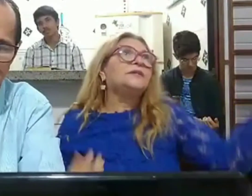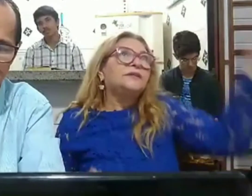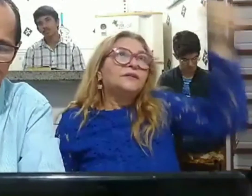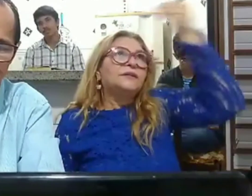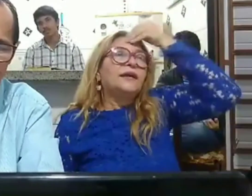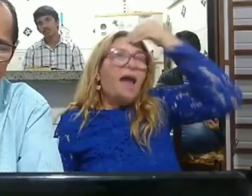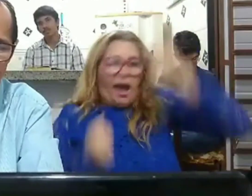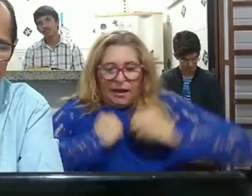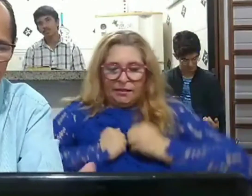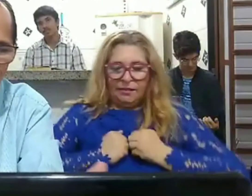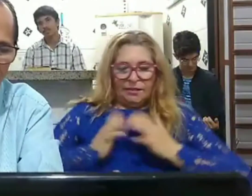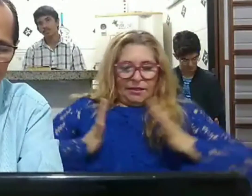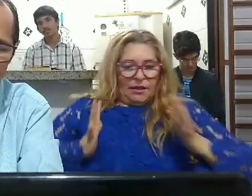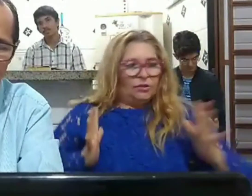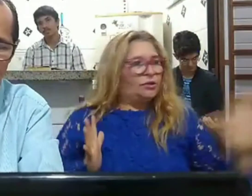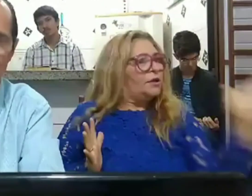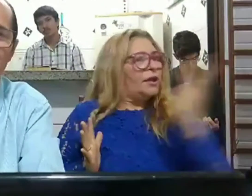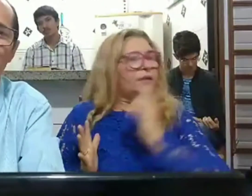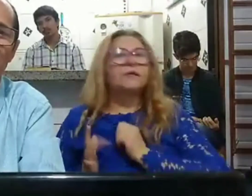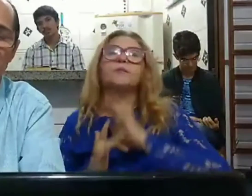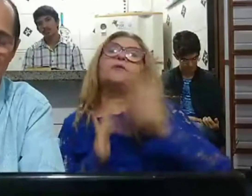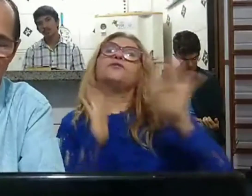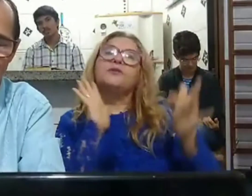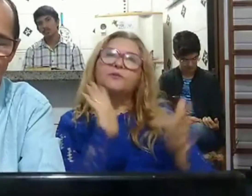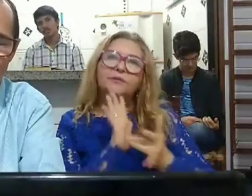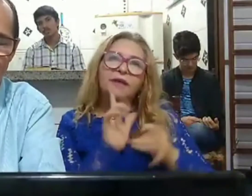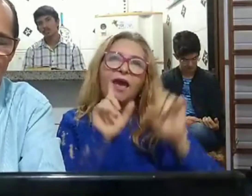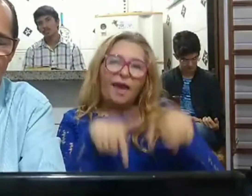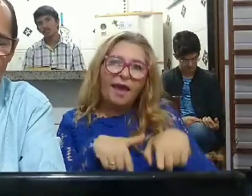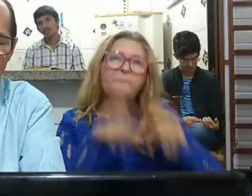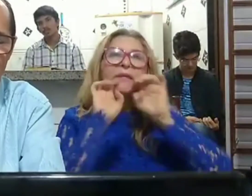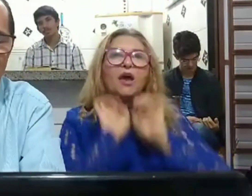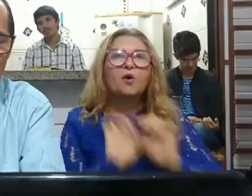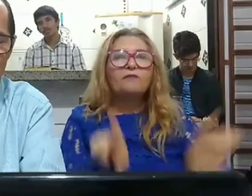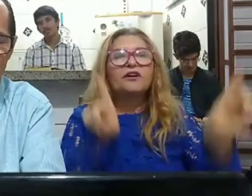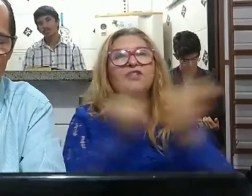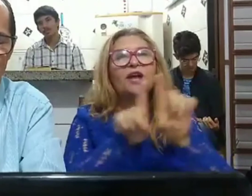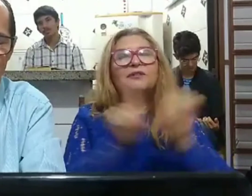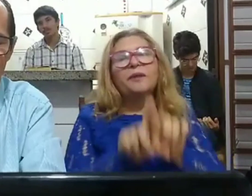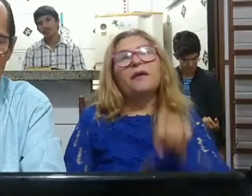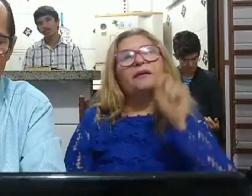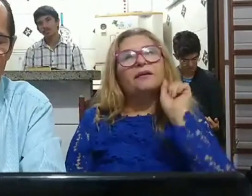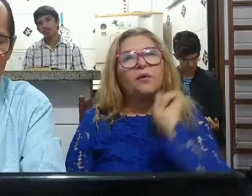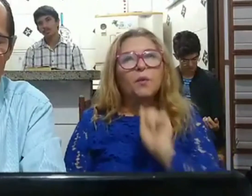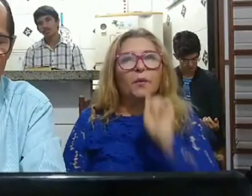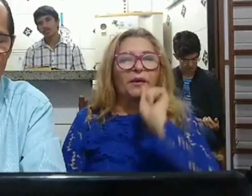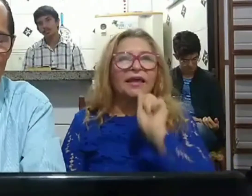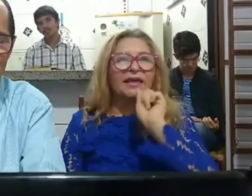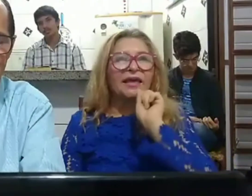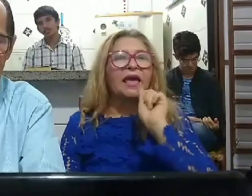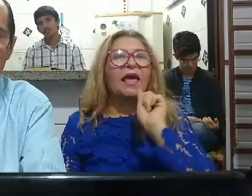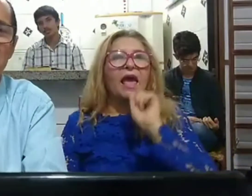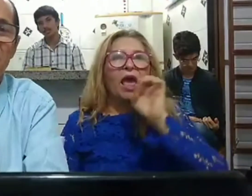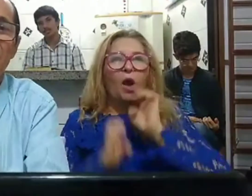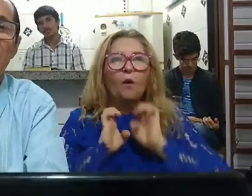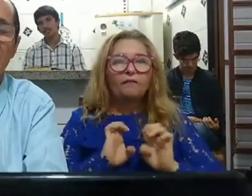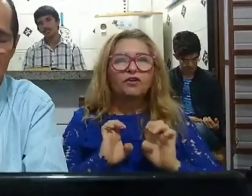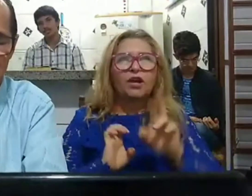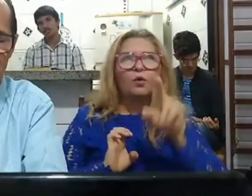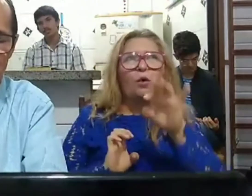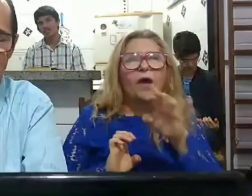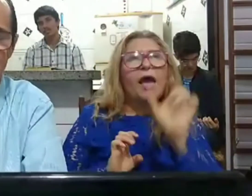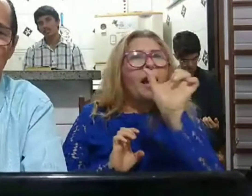vida. E uma outra característica do Evangelho é que o Evangelho, ele é o Evangelho da circuncisão